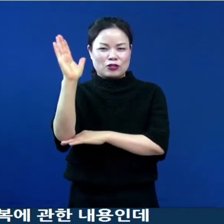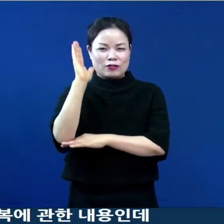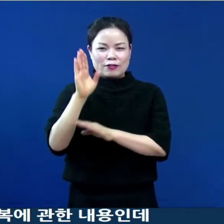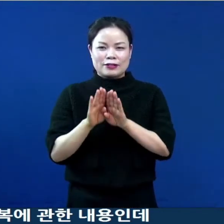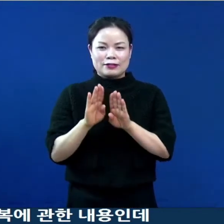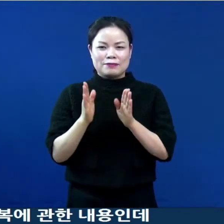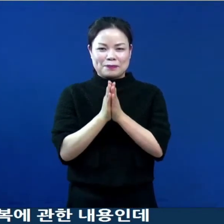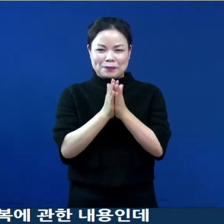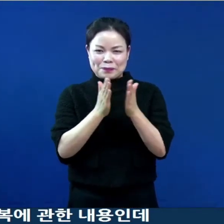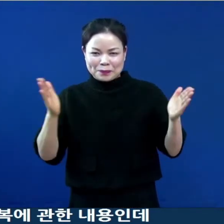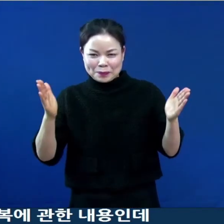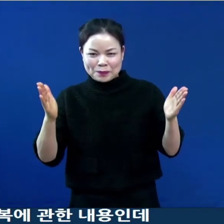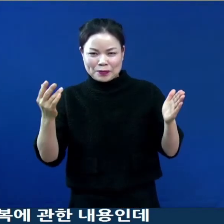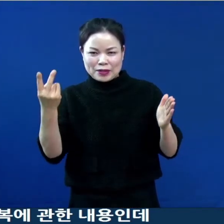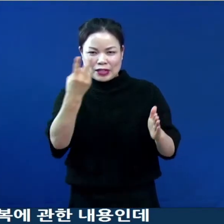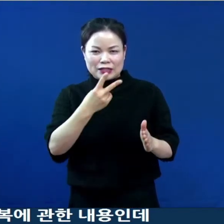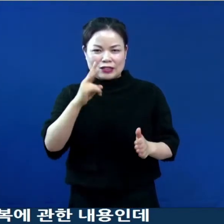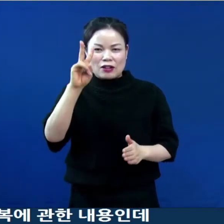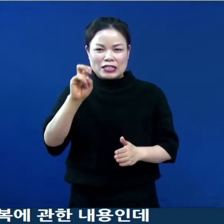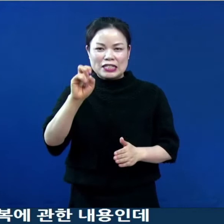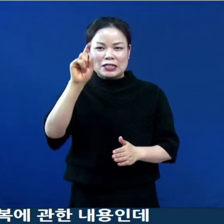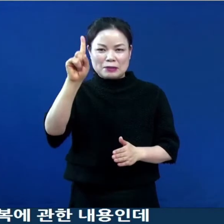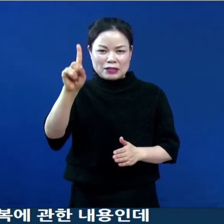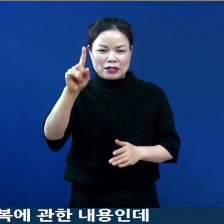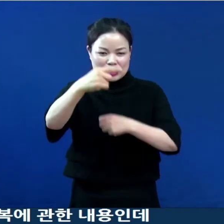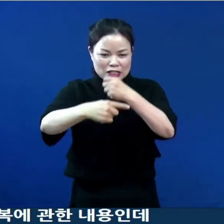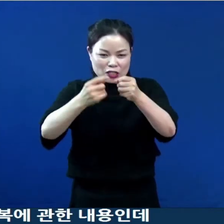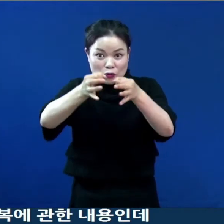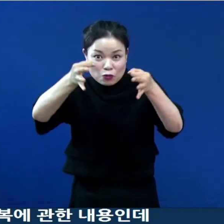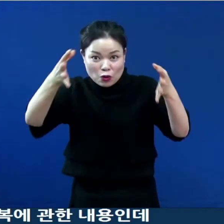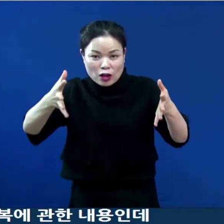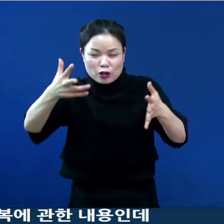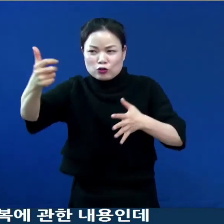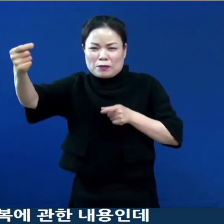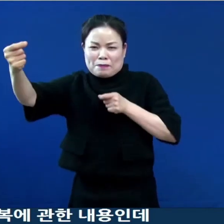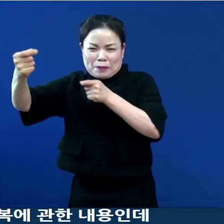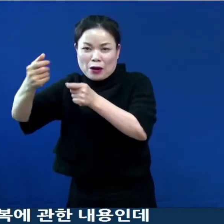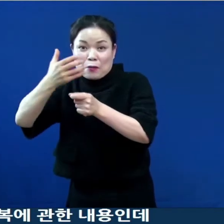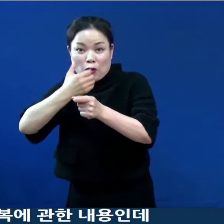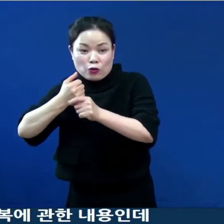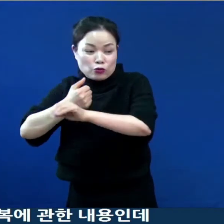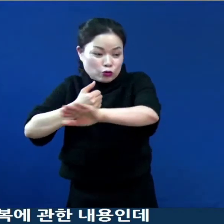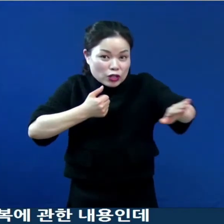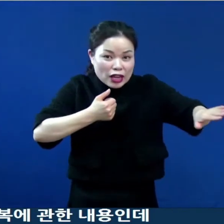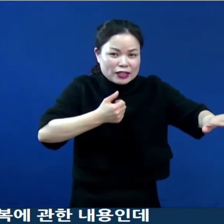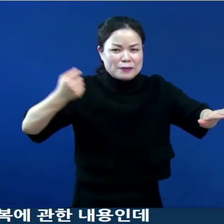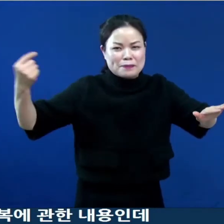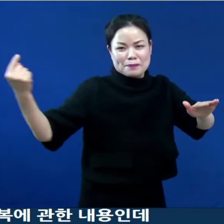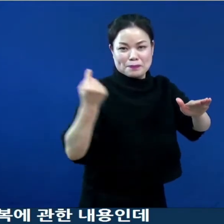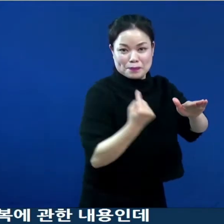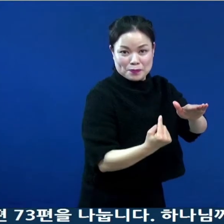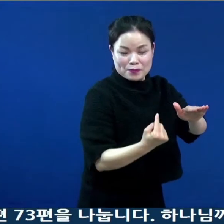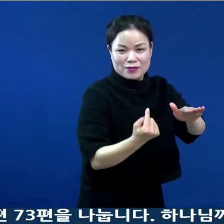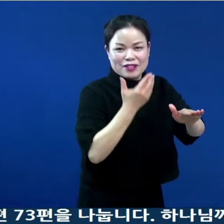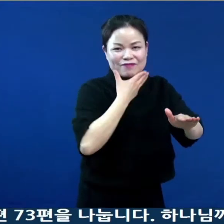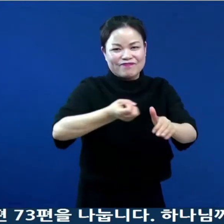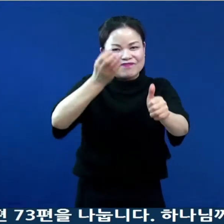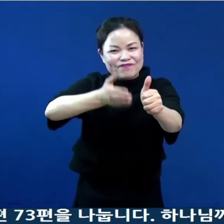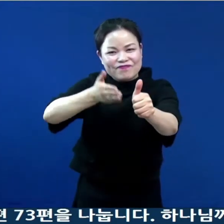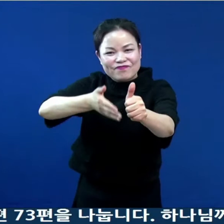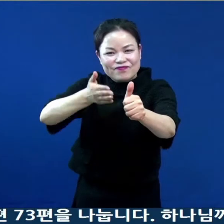열고 2021년 내내 이 주님을 가까이 하는 복이 우리 모두에게 임하기를